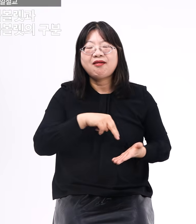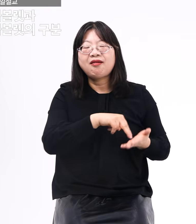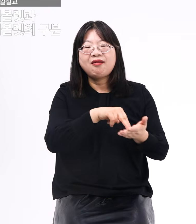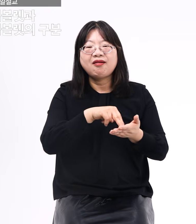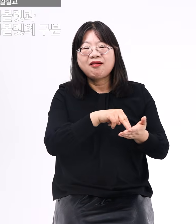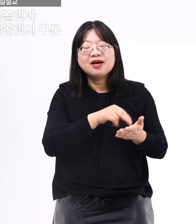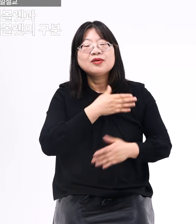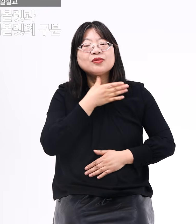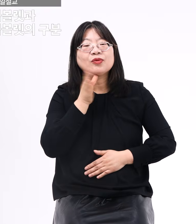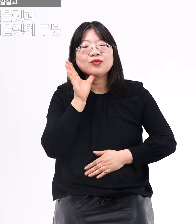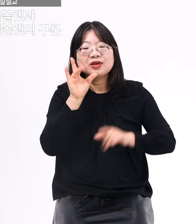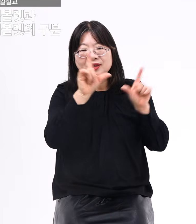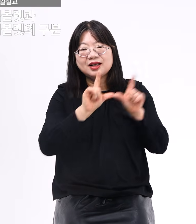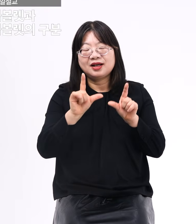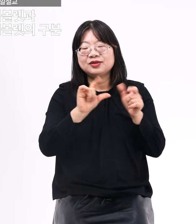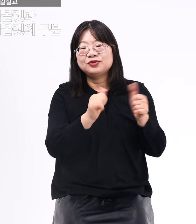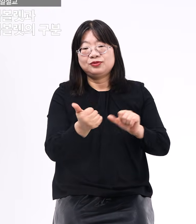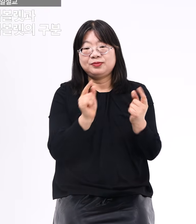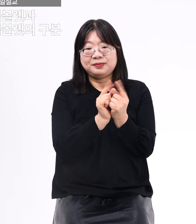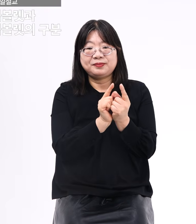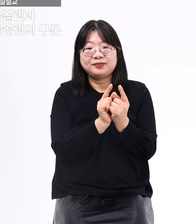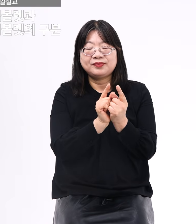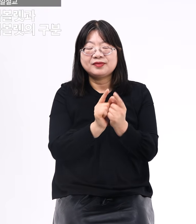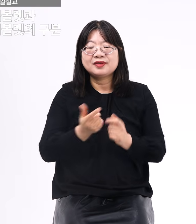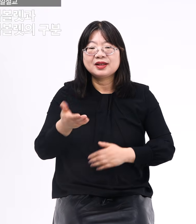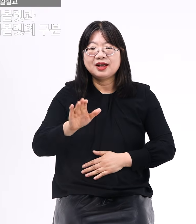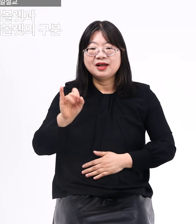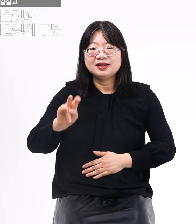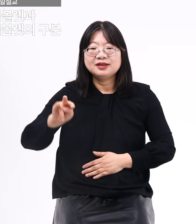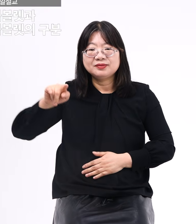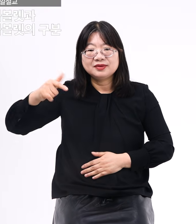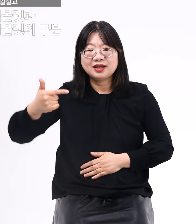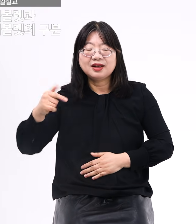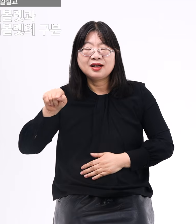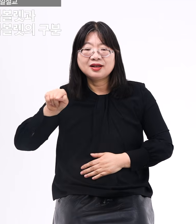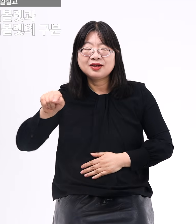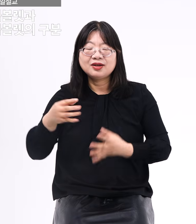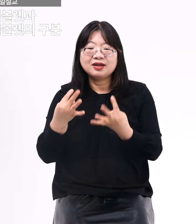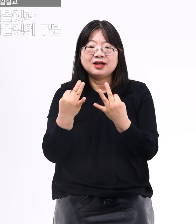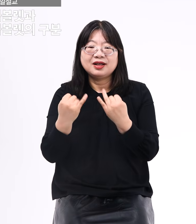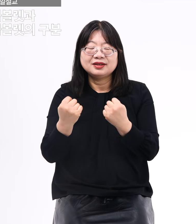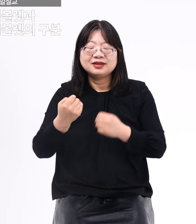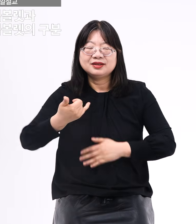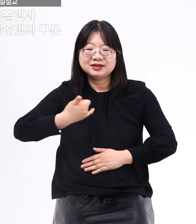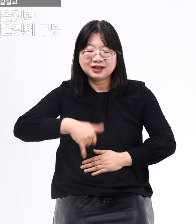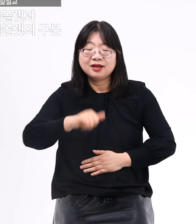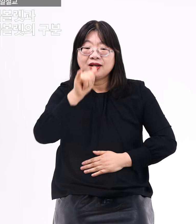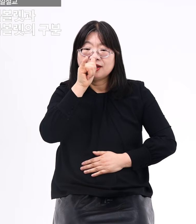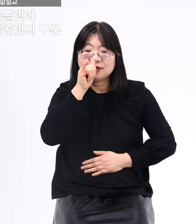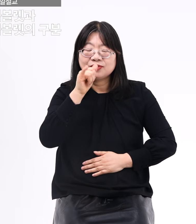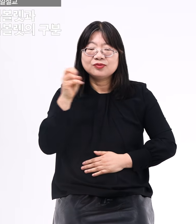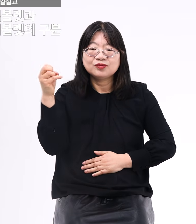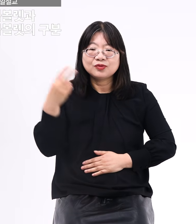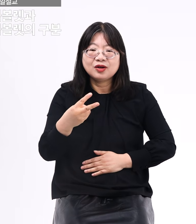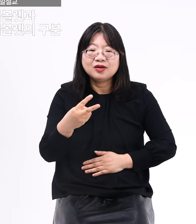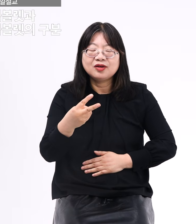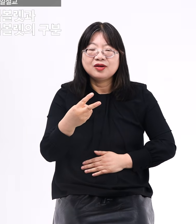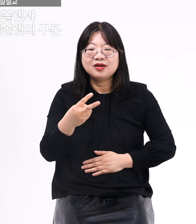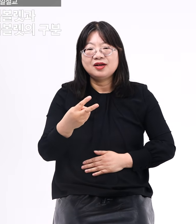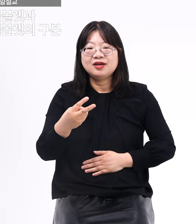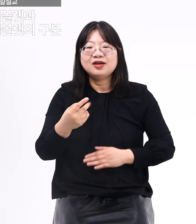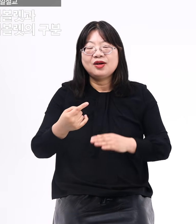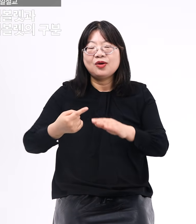쓸쓸한 노년으로 죽음을 맞이해야 합니다. 그런데 입사는 많은 자녀들을 두고 또